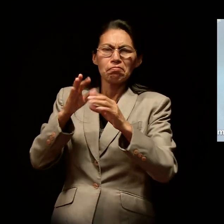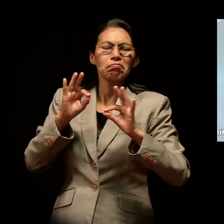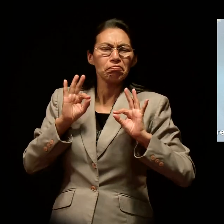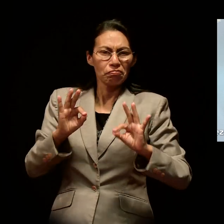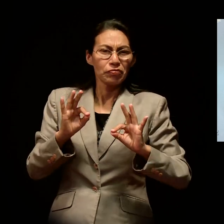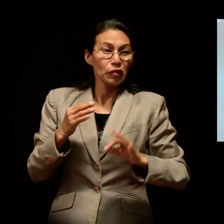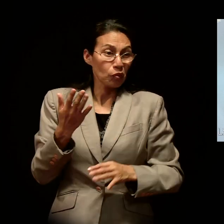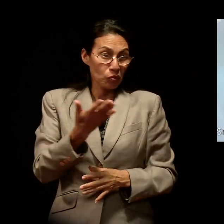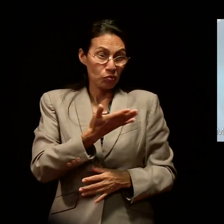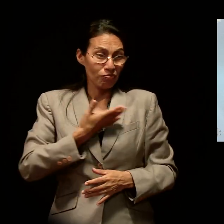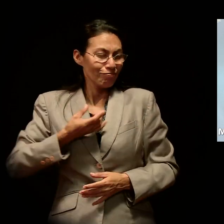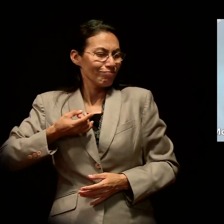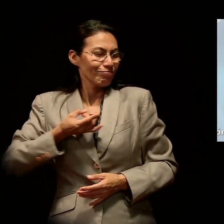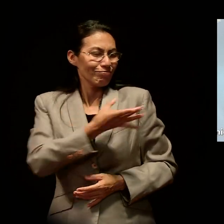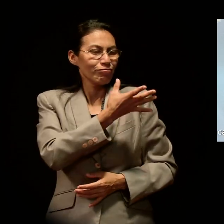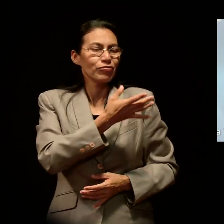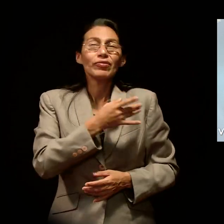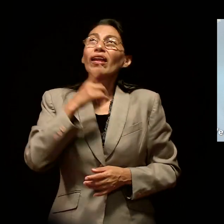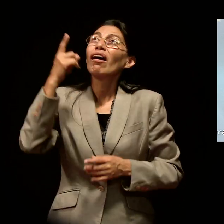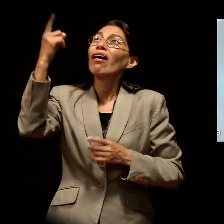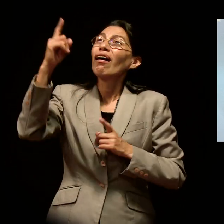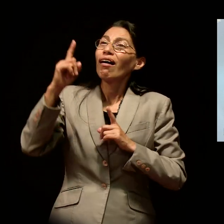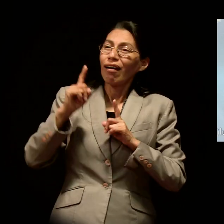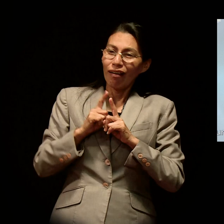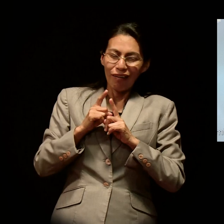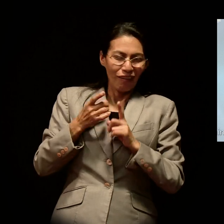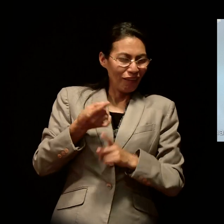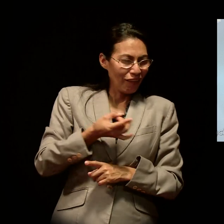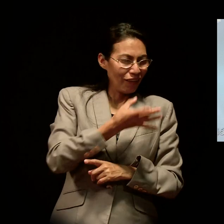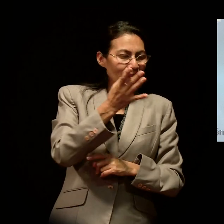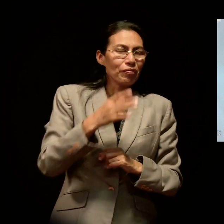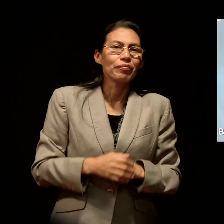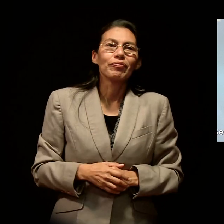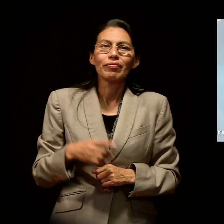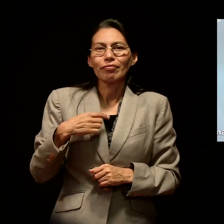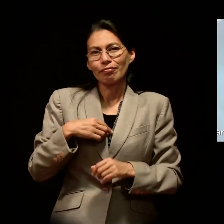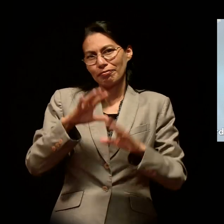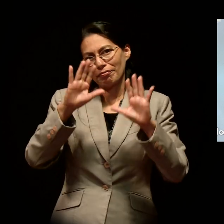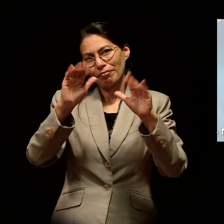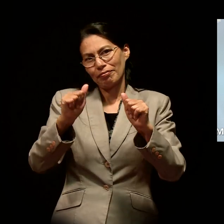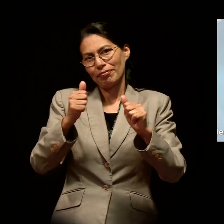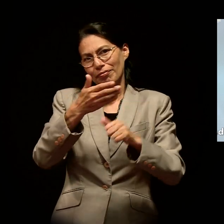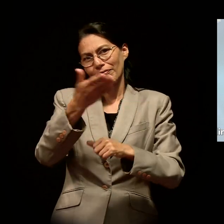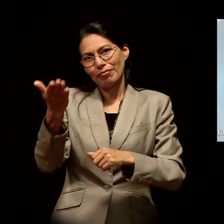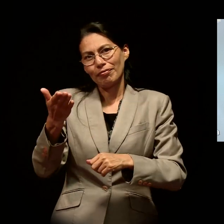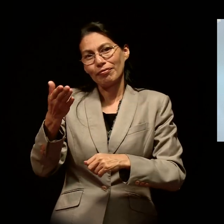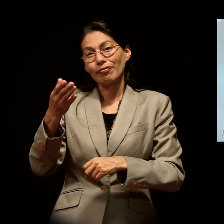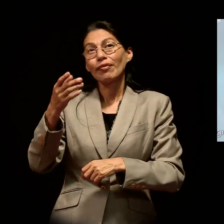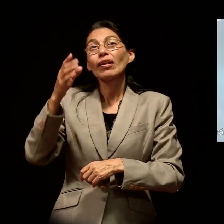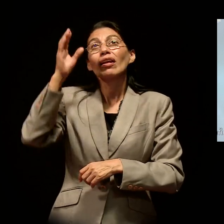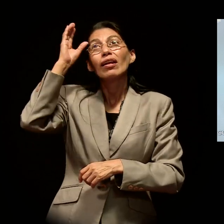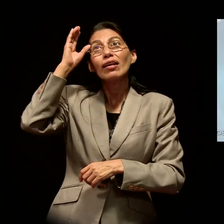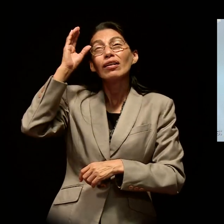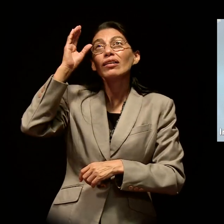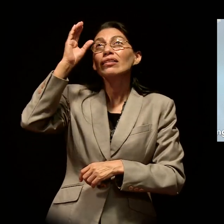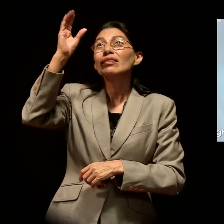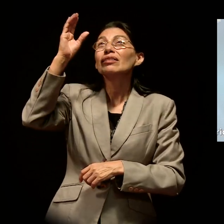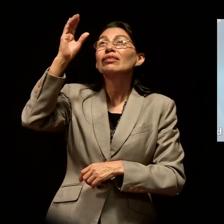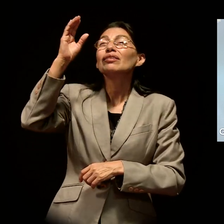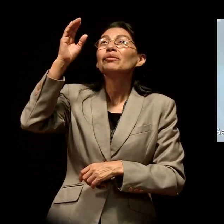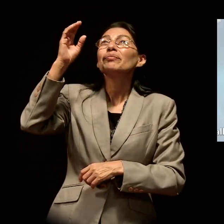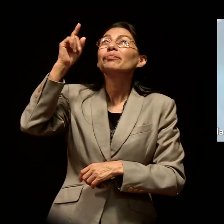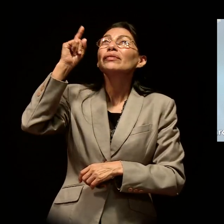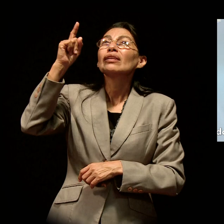da renovada energía para enfrentar Y ser en Cristo más que vencedores me despido de ti